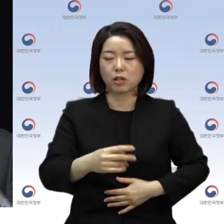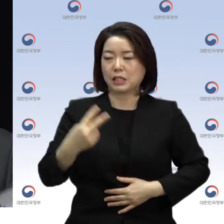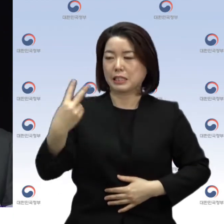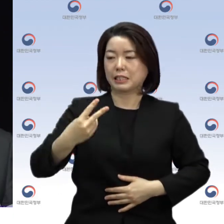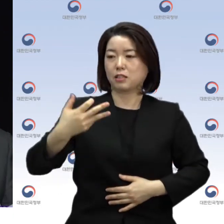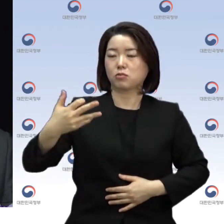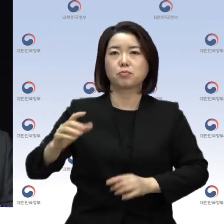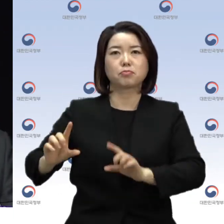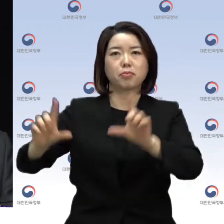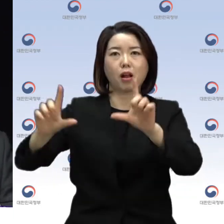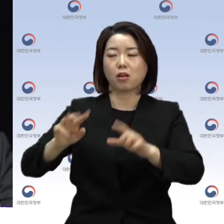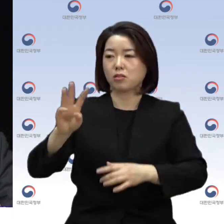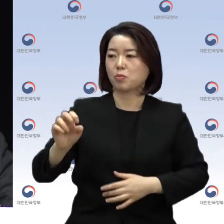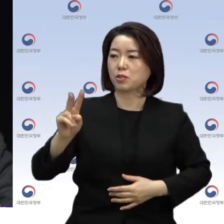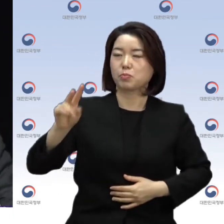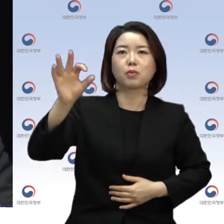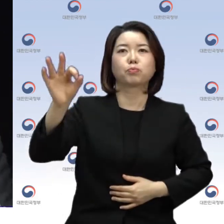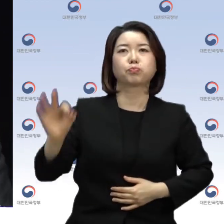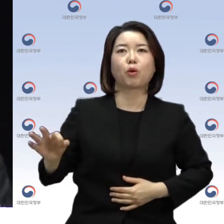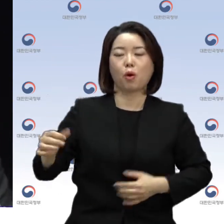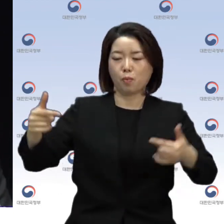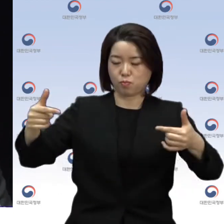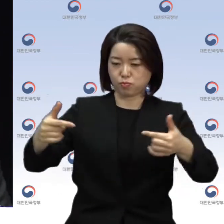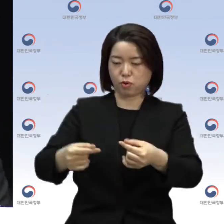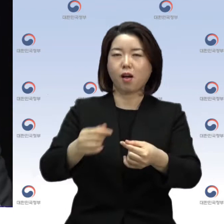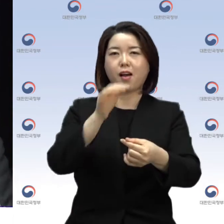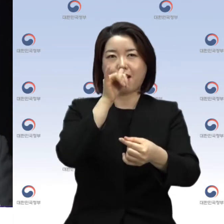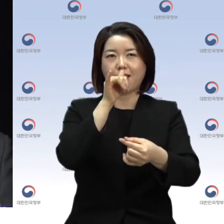2018년에는 32%로 떨어졌습니다.